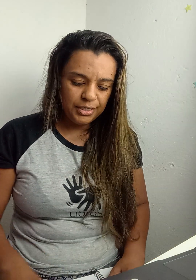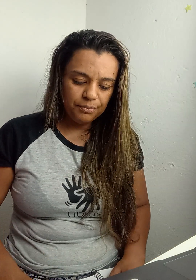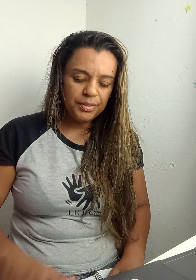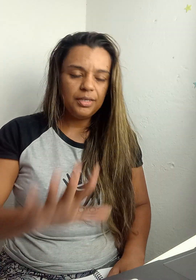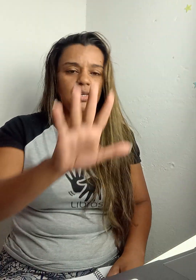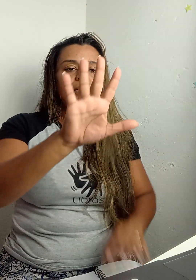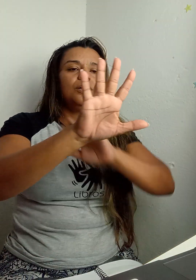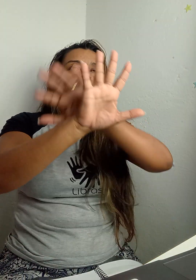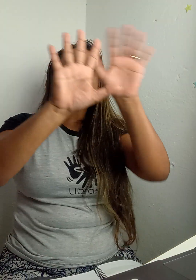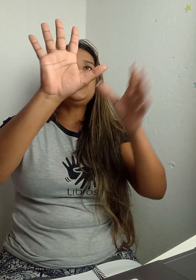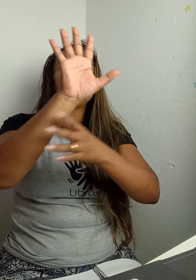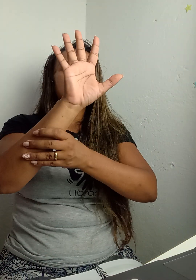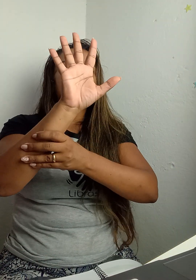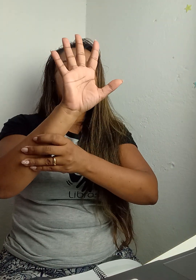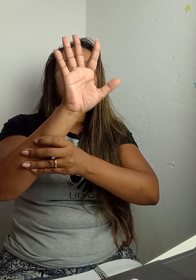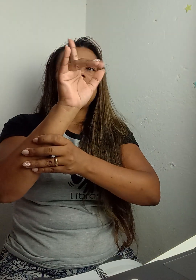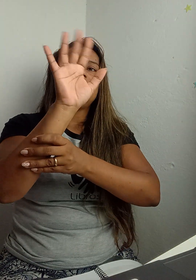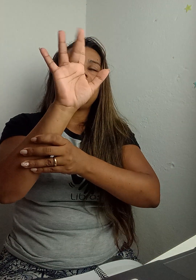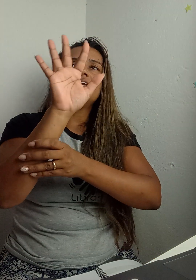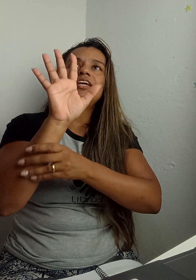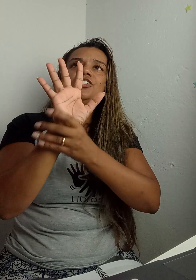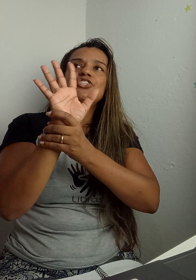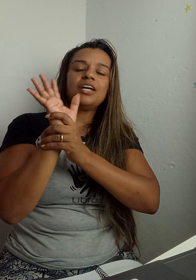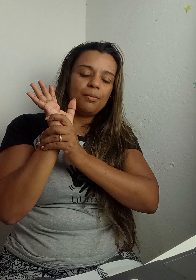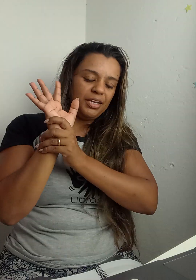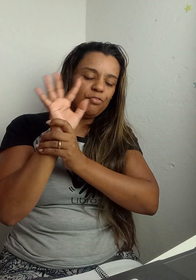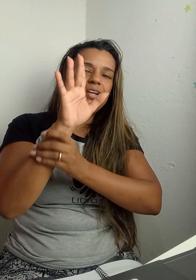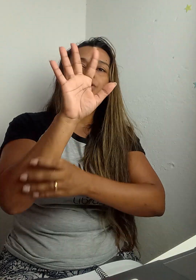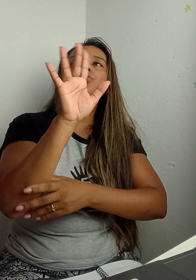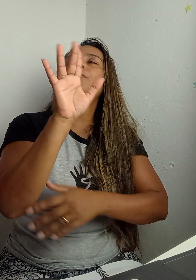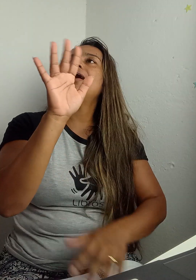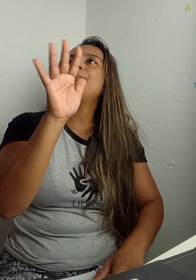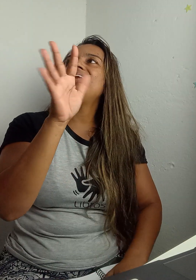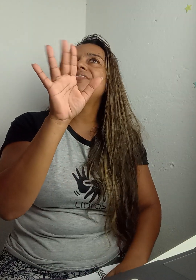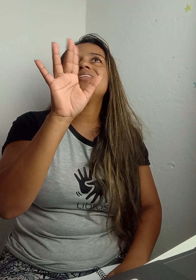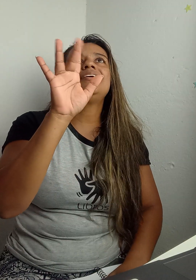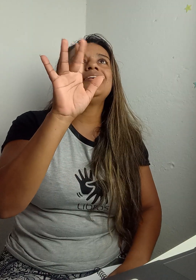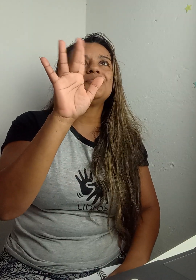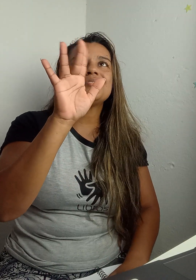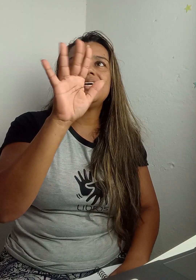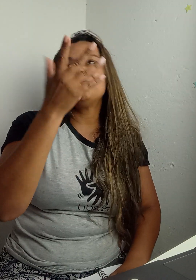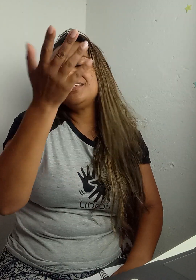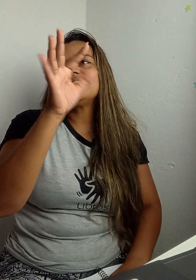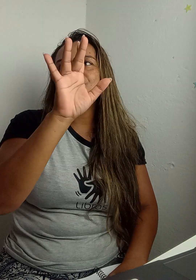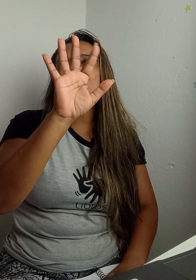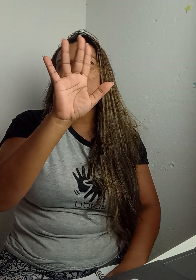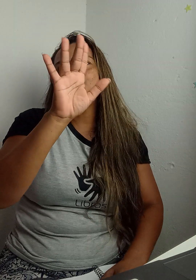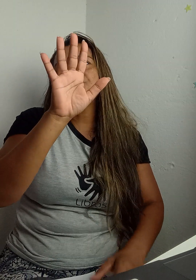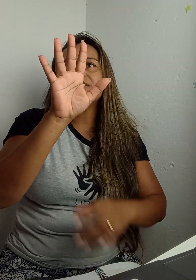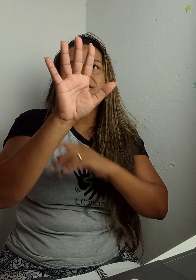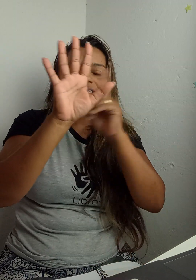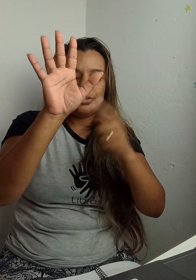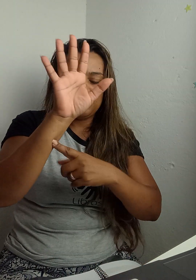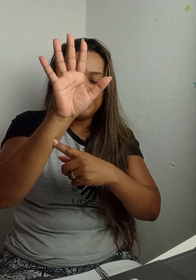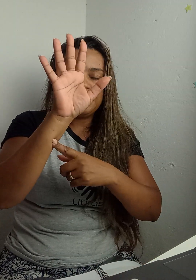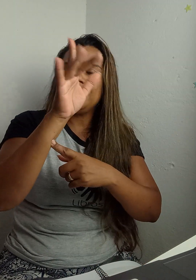Maravilha. Os dedos aqui. Aqui a gente acaba nem falando a palavra dedos, né? Mas a gente usa assim dentro da